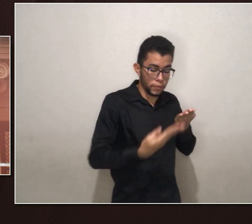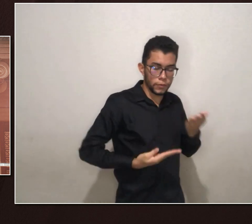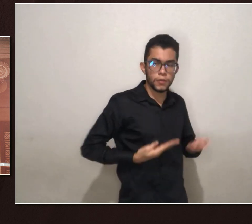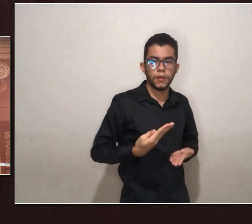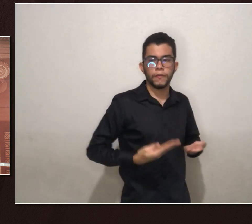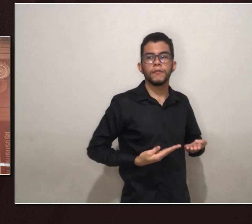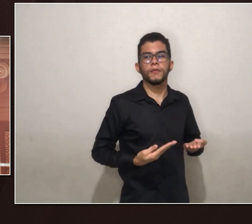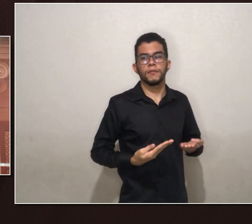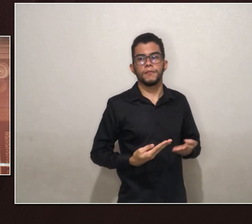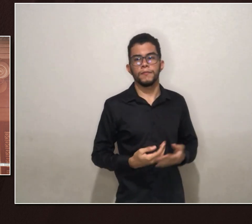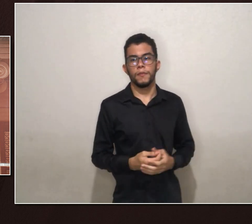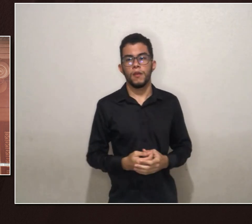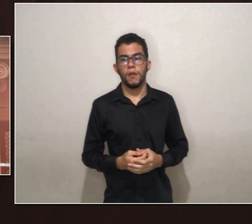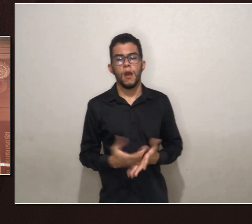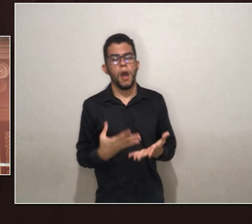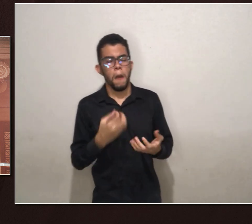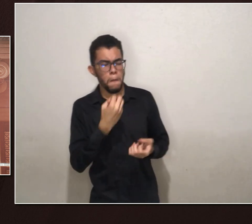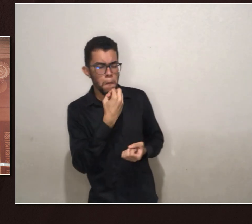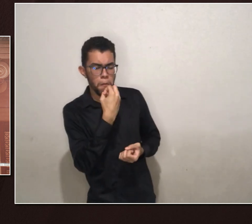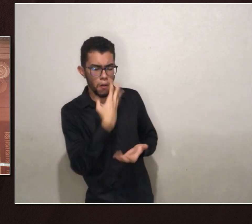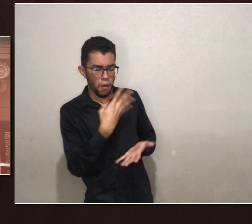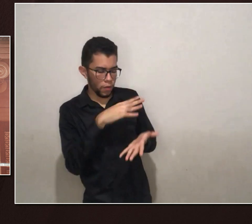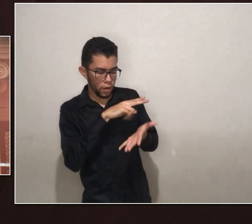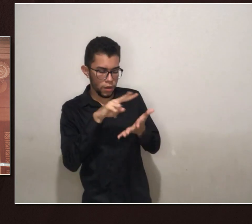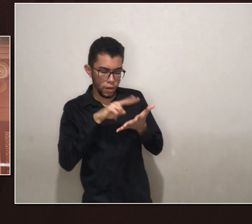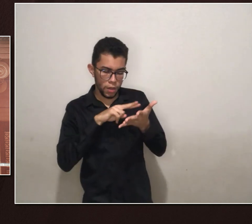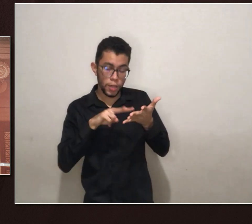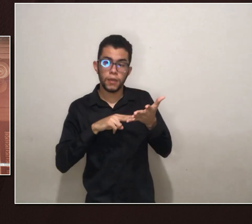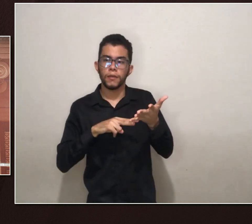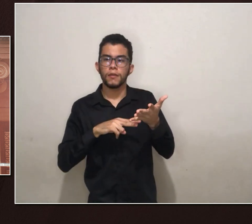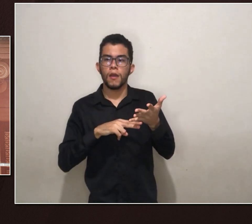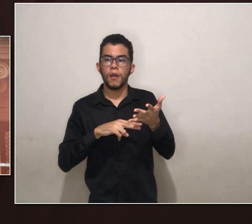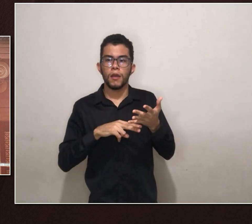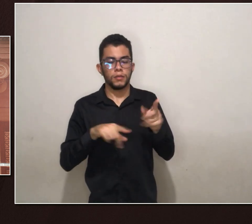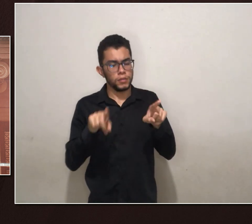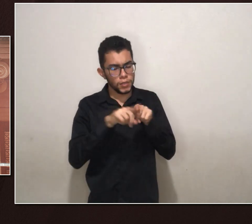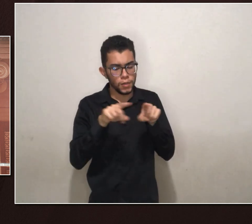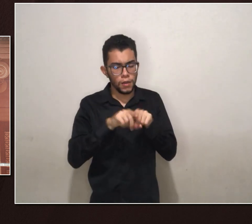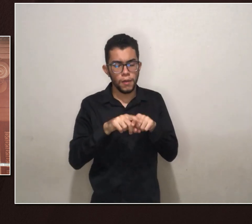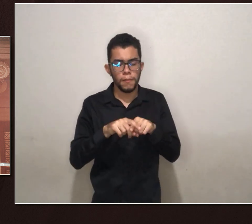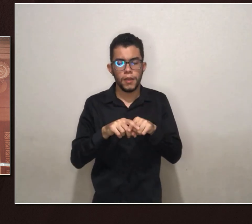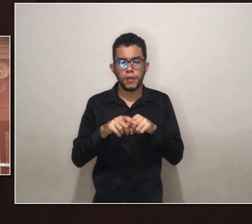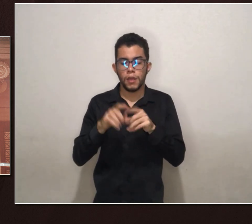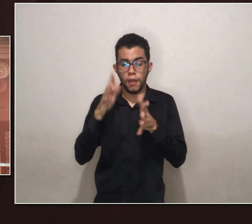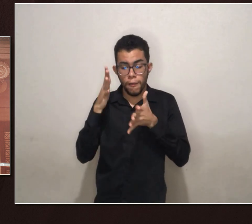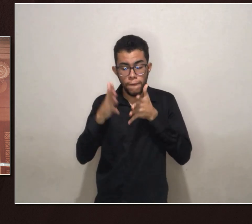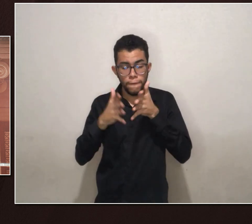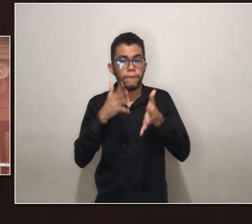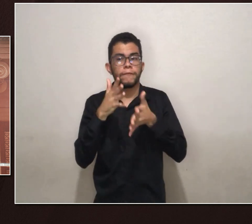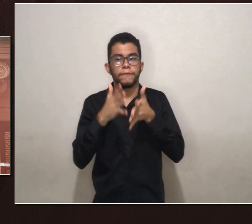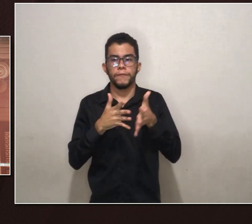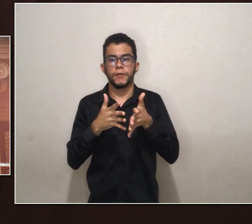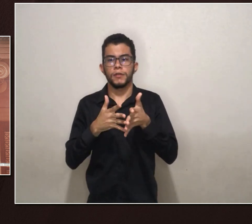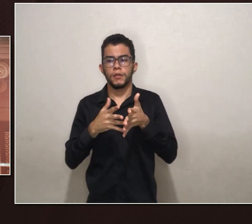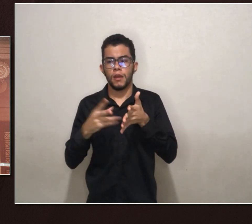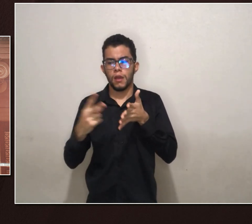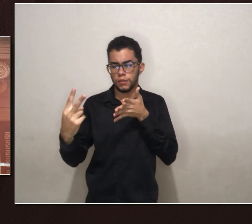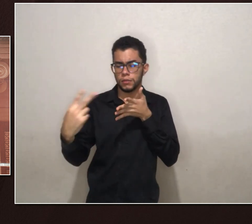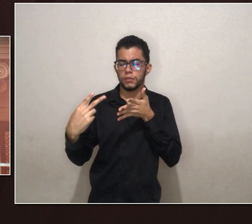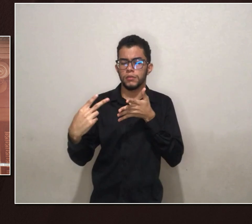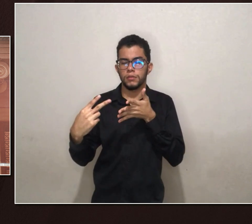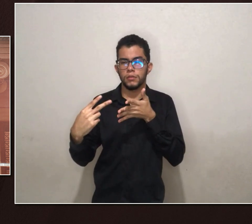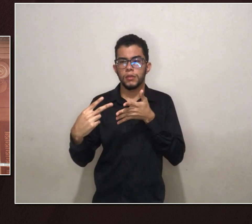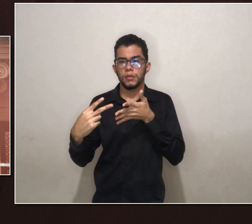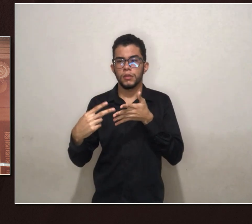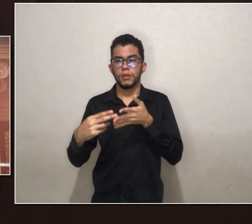leem e aqueles que ouvem as palavras da profecia e guardam as coisas nela escritas, pois